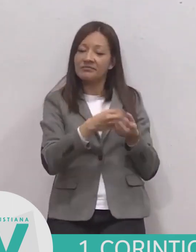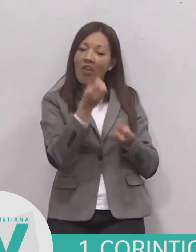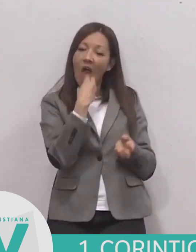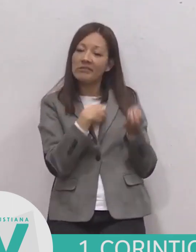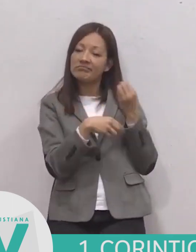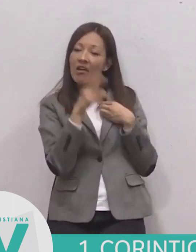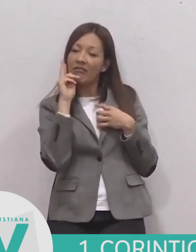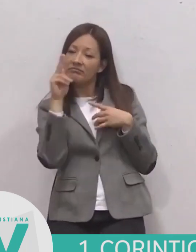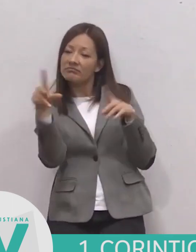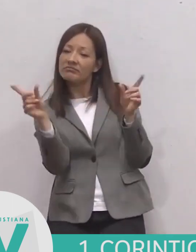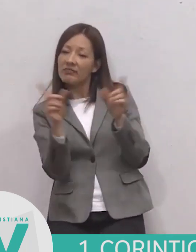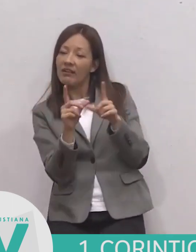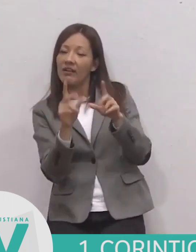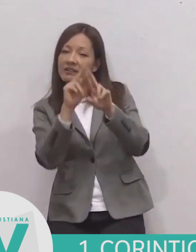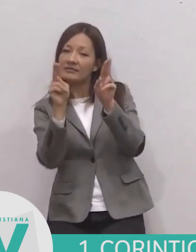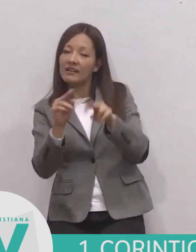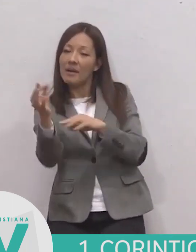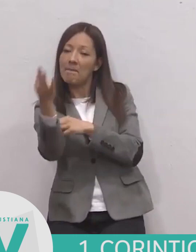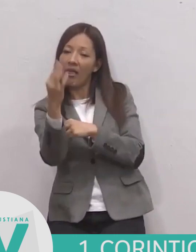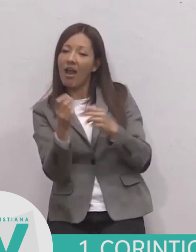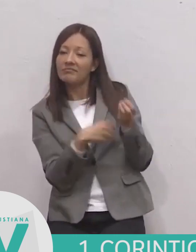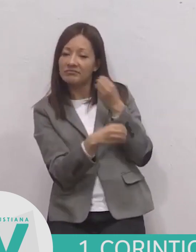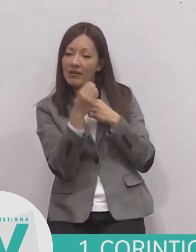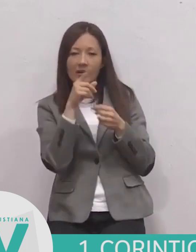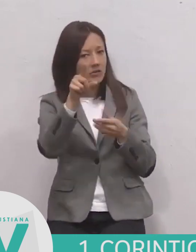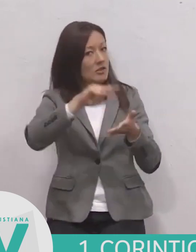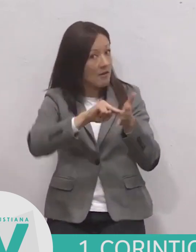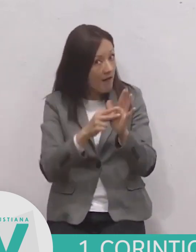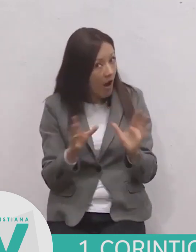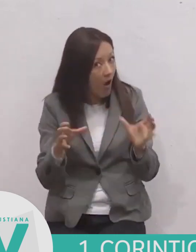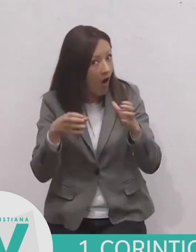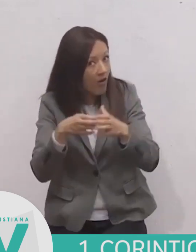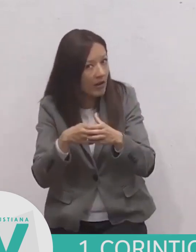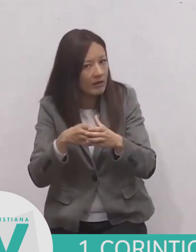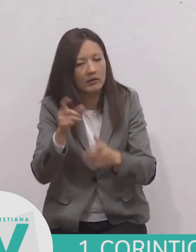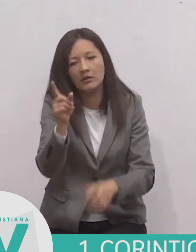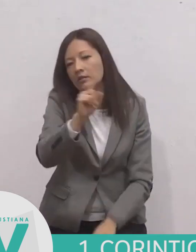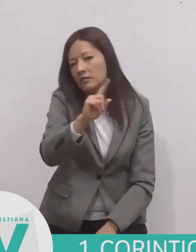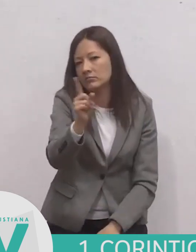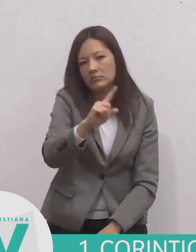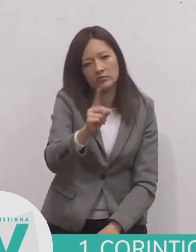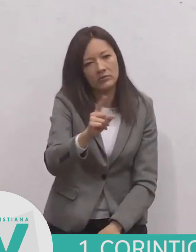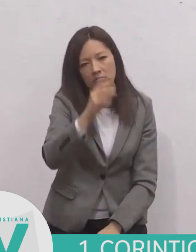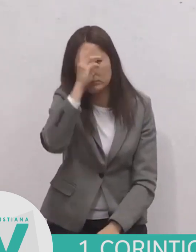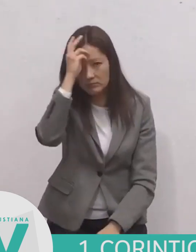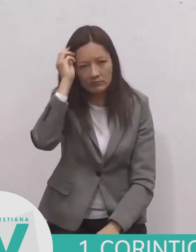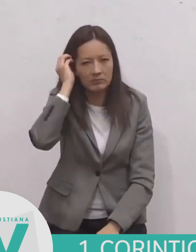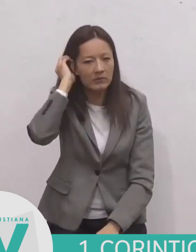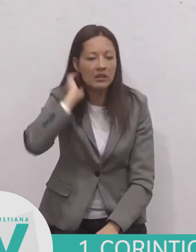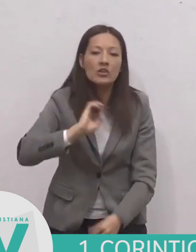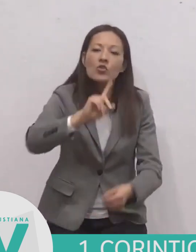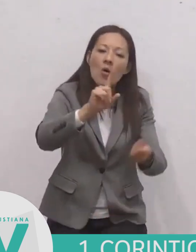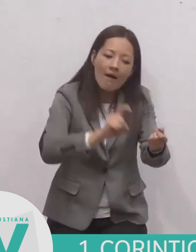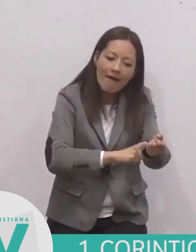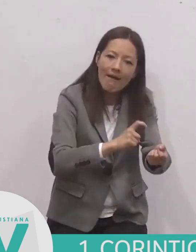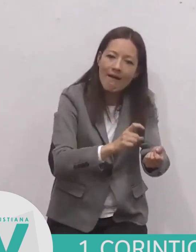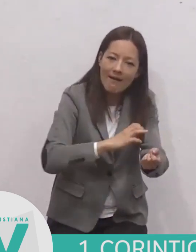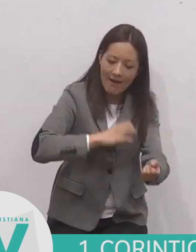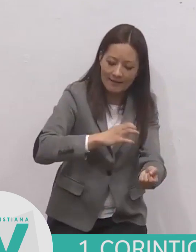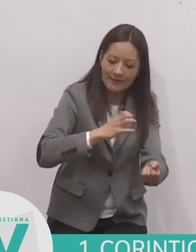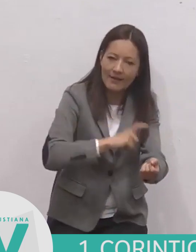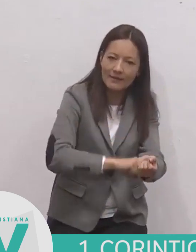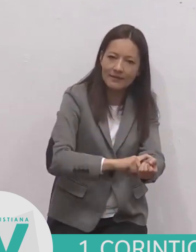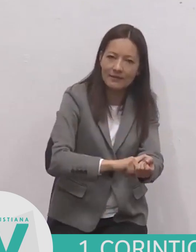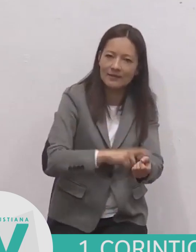como un programa de televisión. Viejo, eso no es congregarse. O sea, es una actitud, es una cuestión de saber,